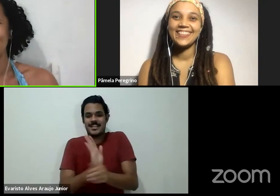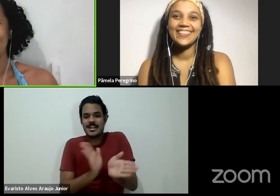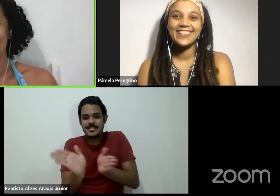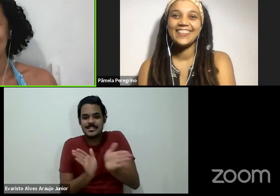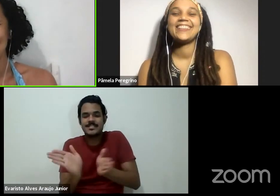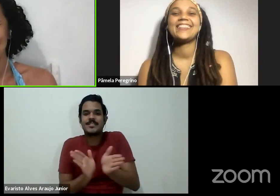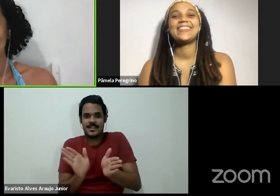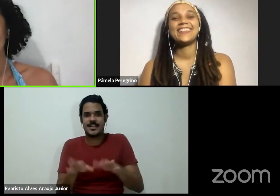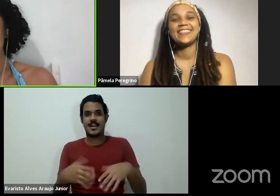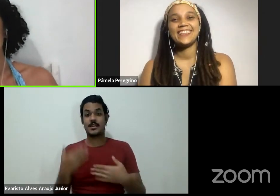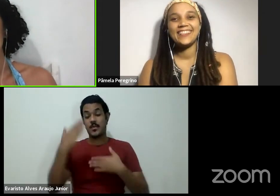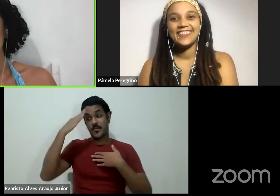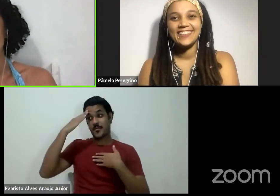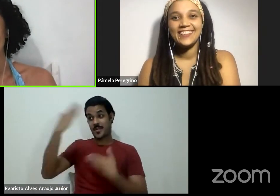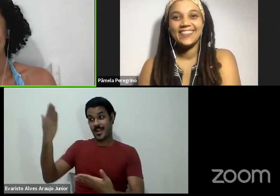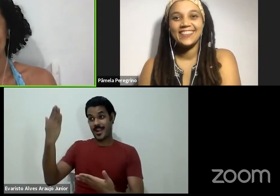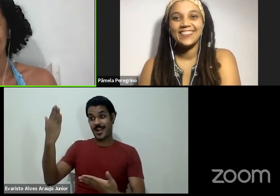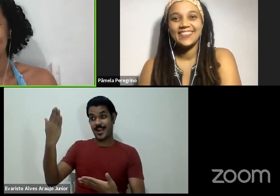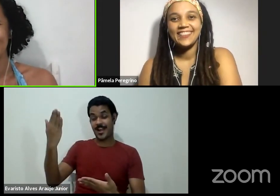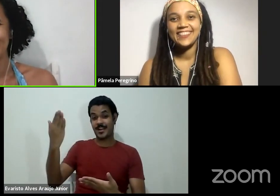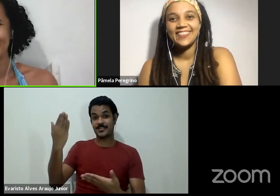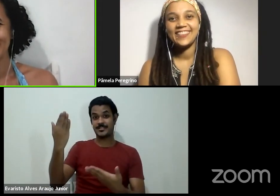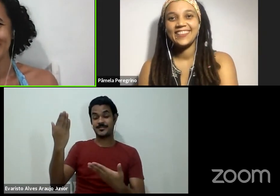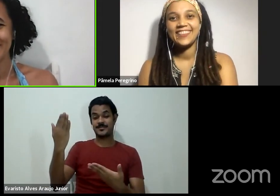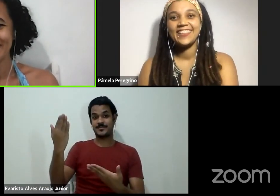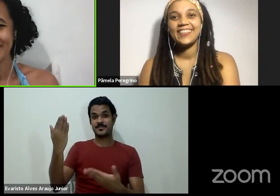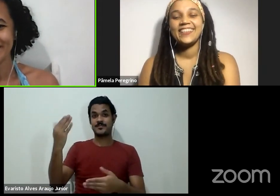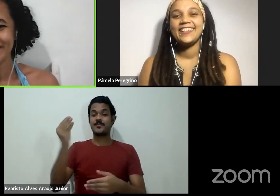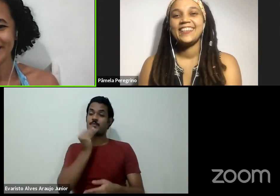Oriqui. Gratidão por ter me dado essa oportunidade.